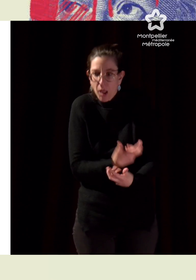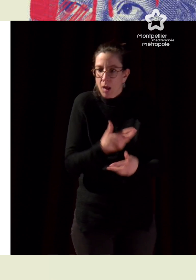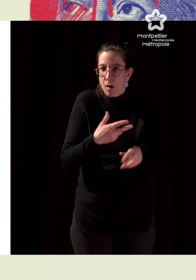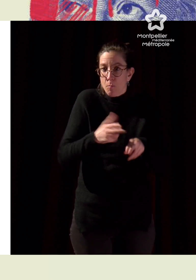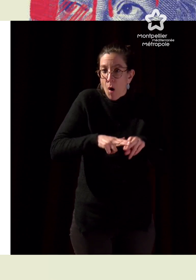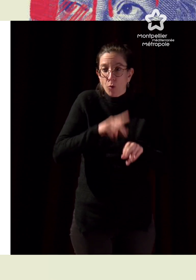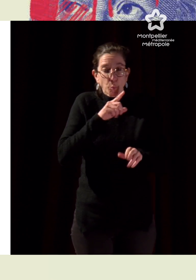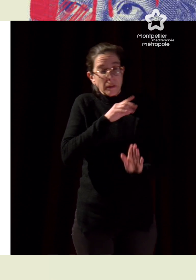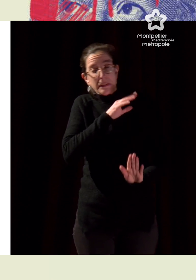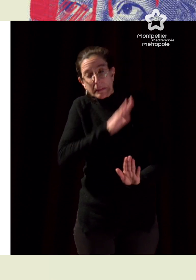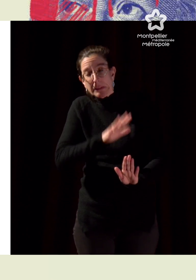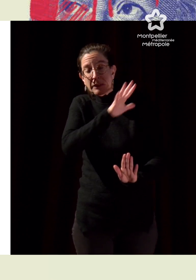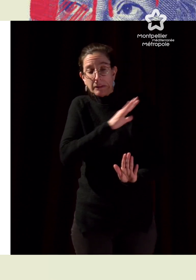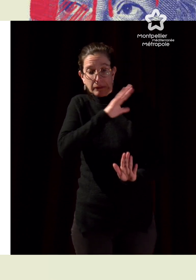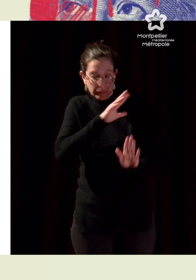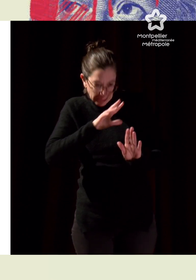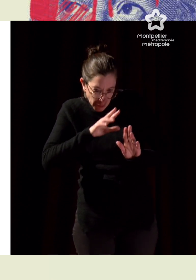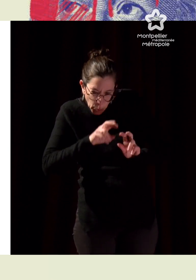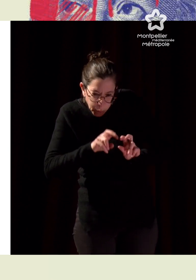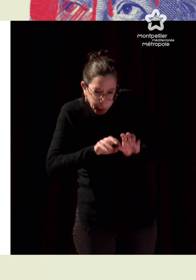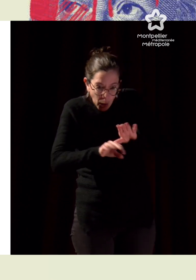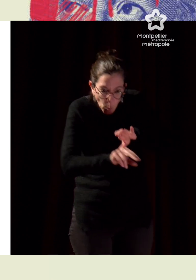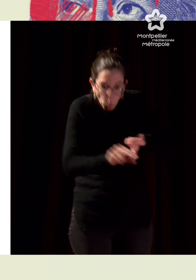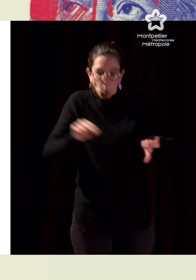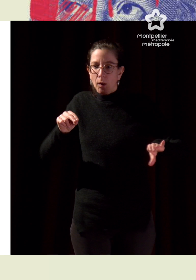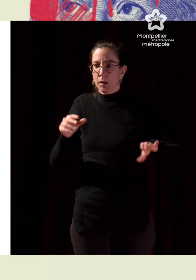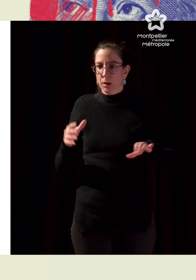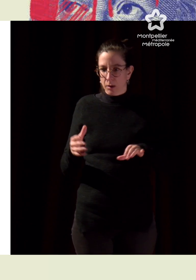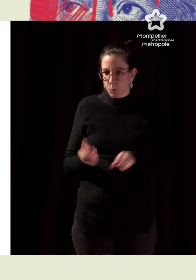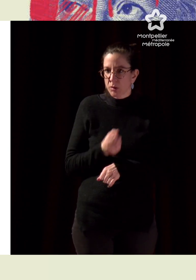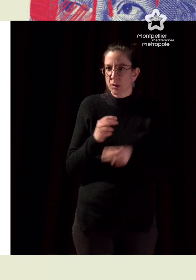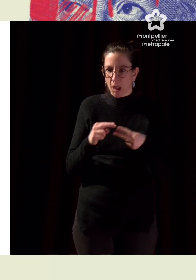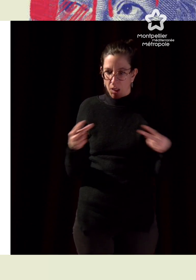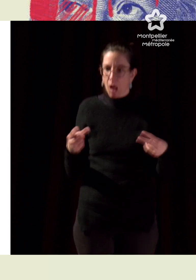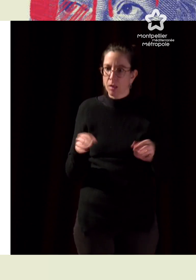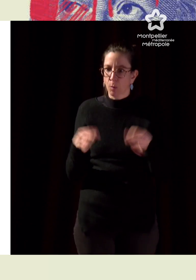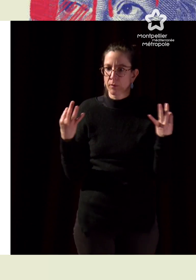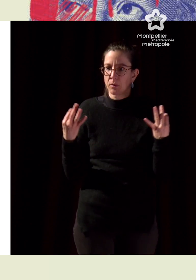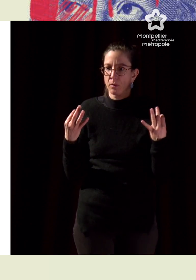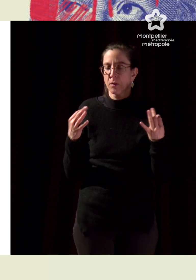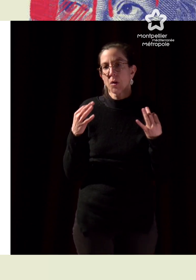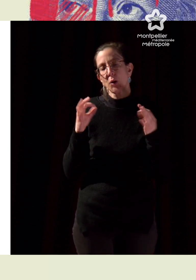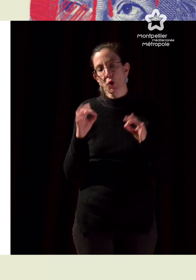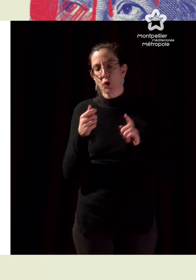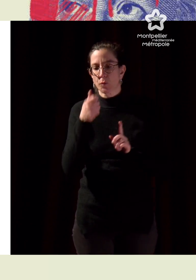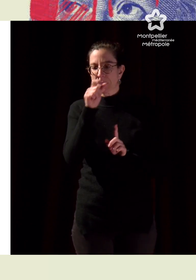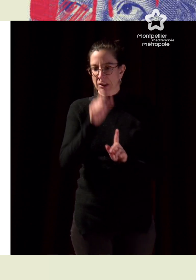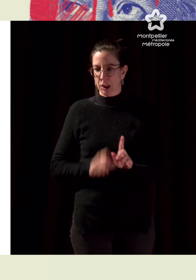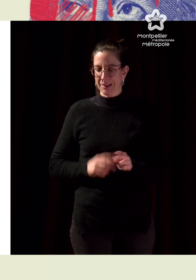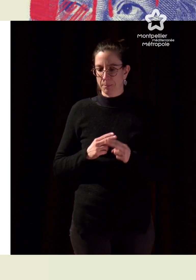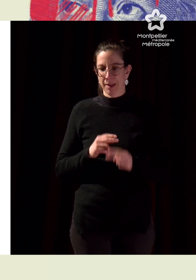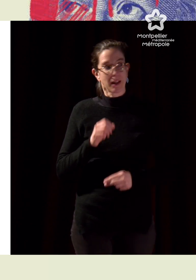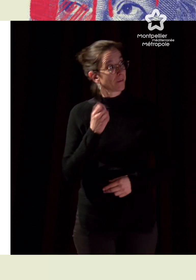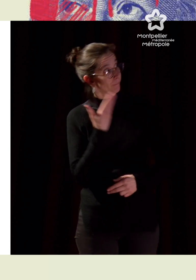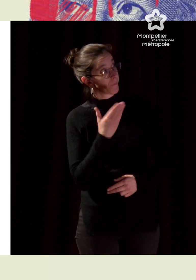d'années. La personne qui a le plus développé ce champ de recherche s'appelle d'ailleurs Svante Pääbo et il a eu le prix